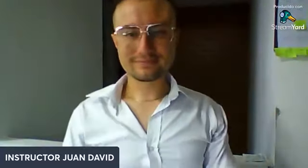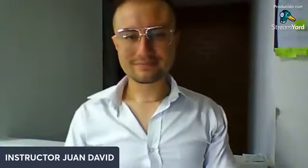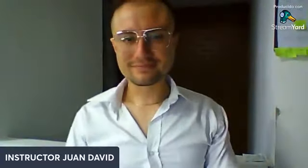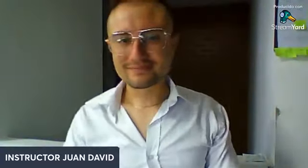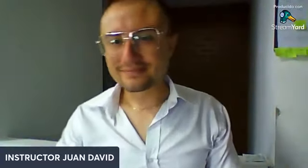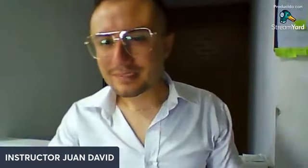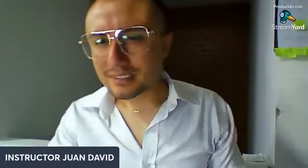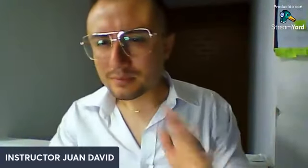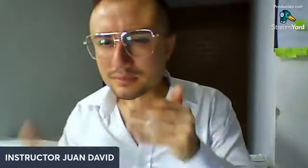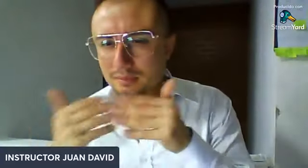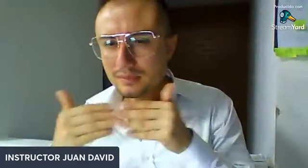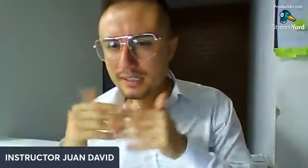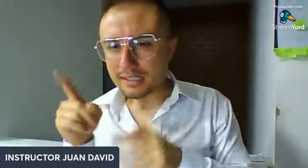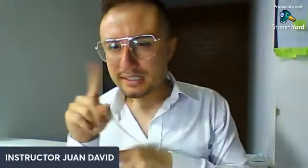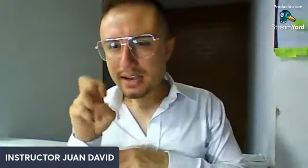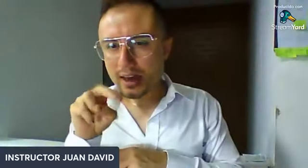de pesebre o Belén.